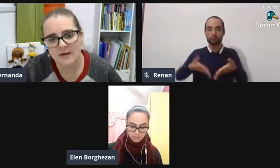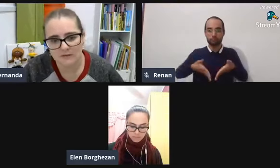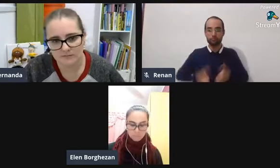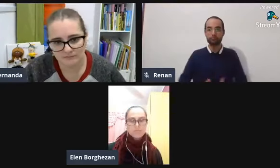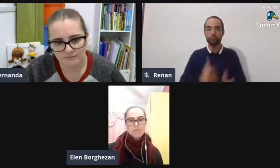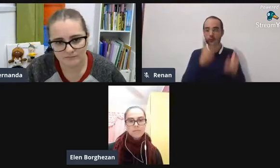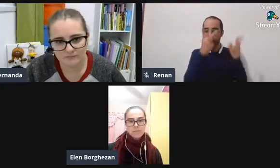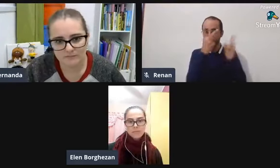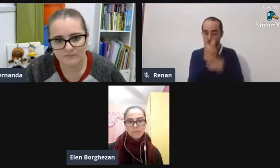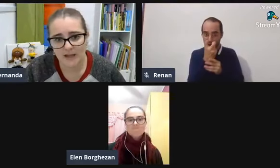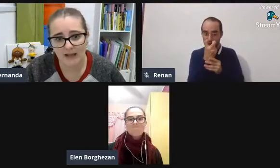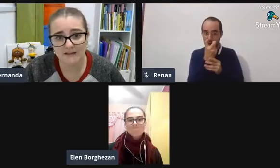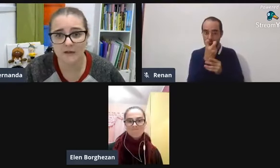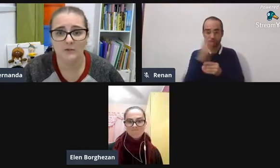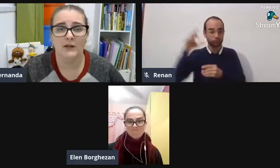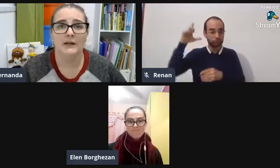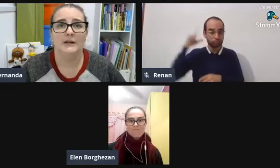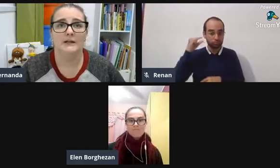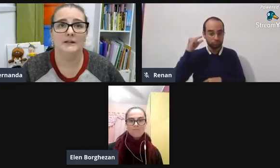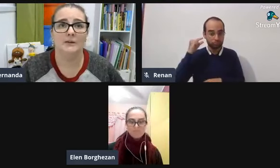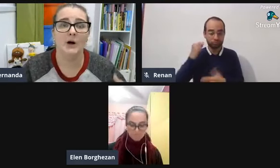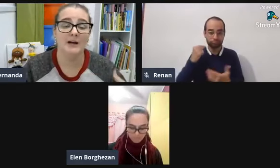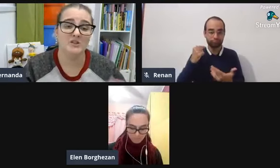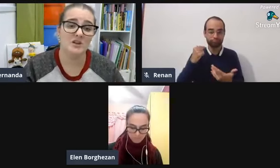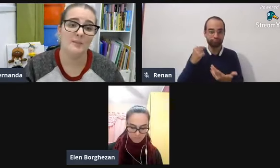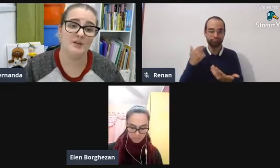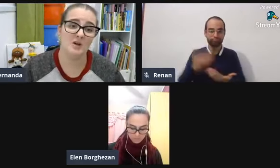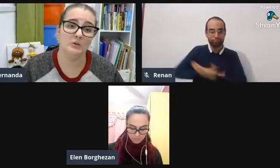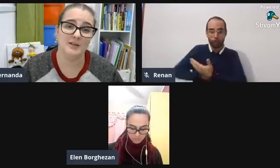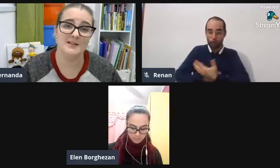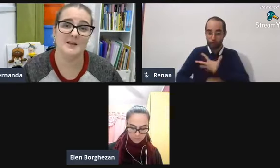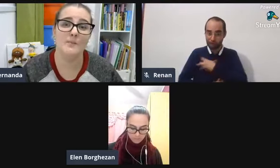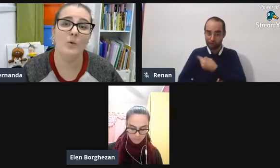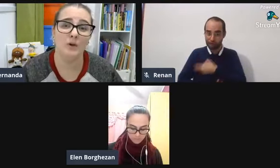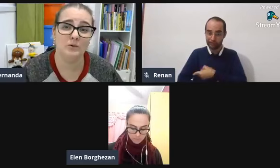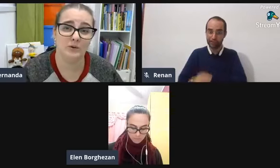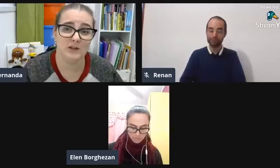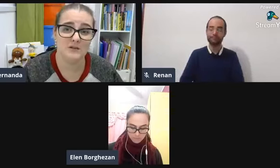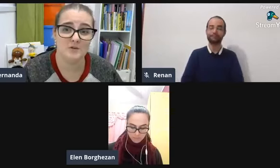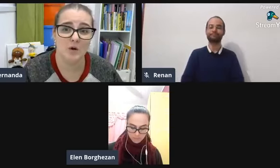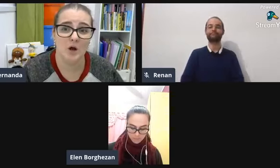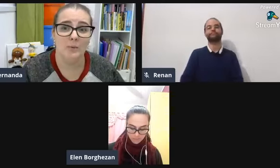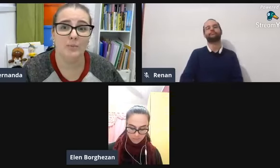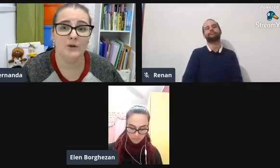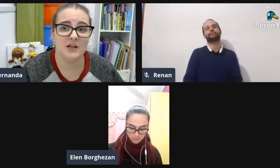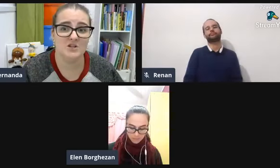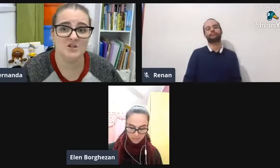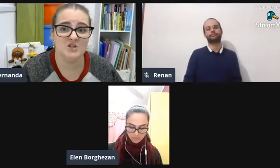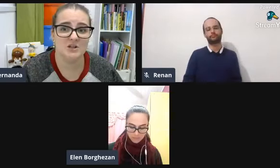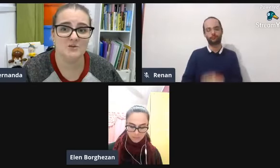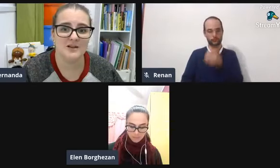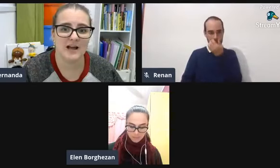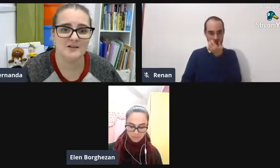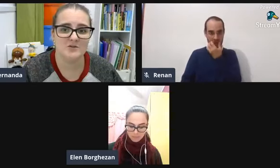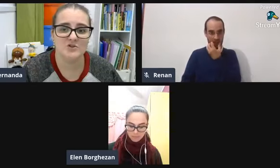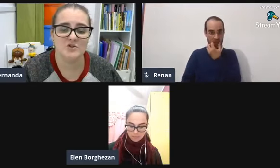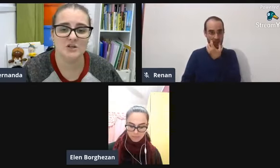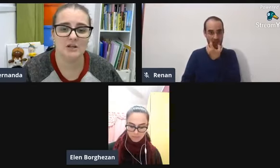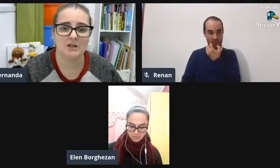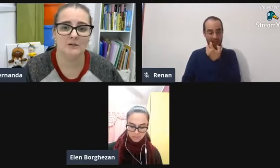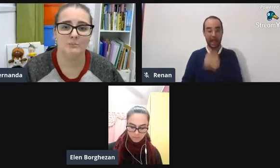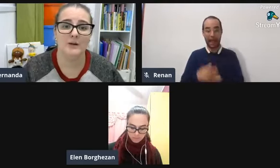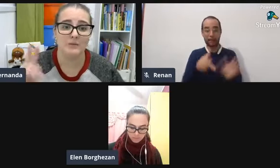e a audição, né? Então, antigamente acontecia muito isso, porque a gente tinha os